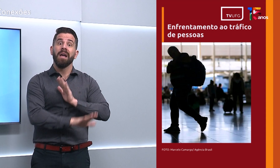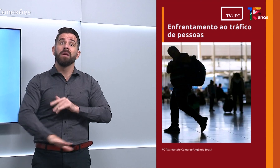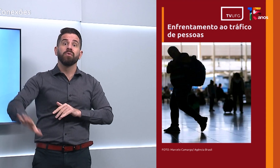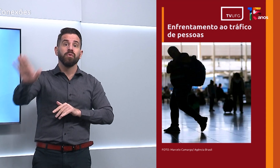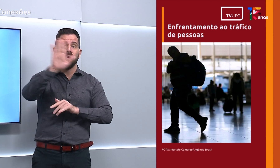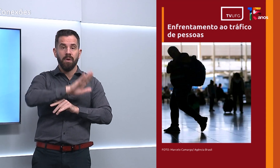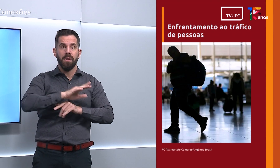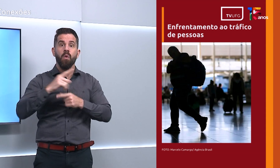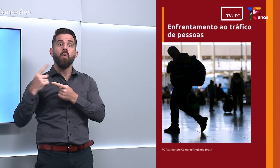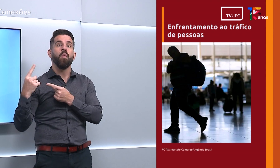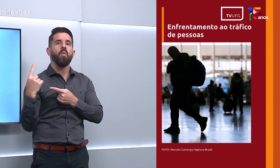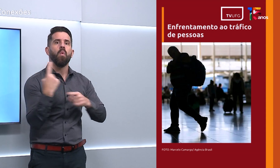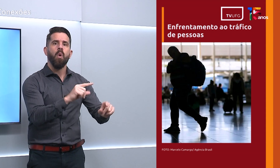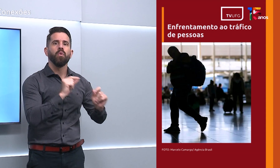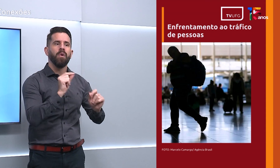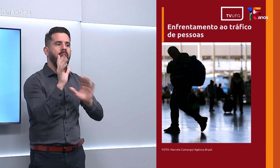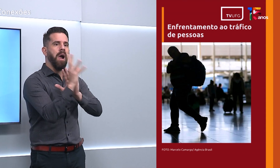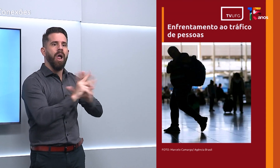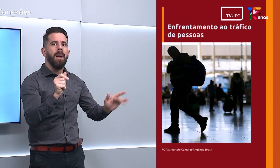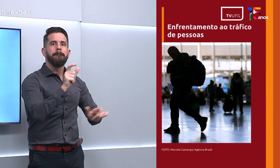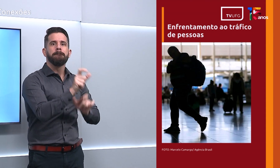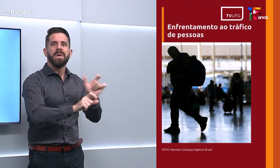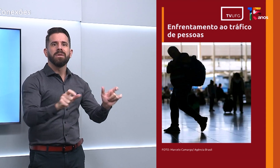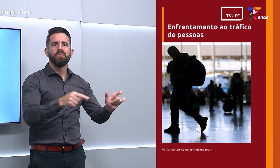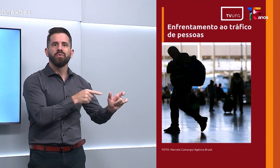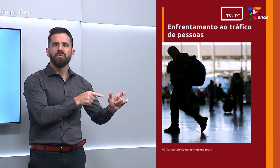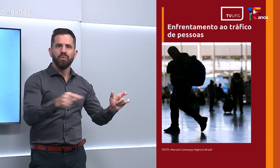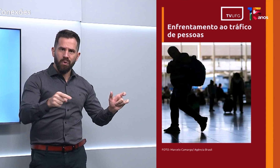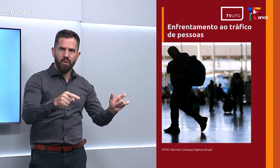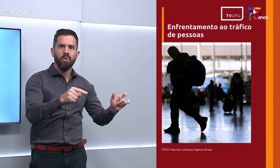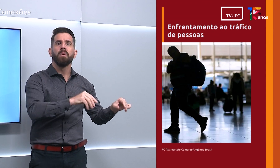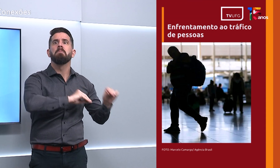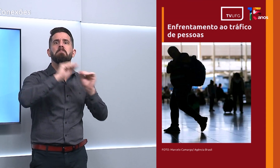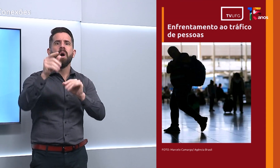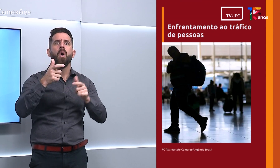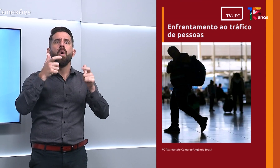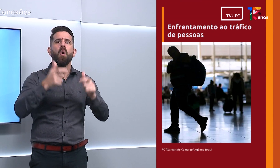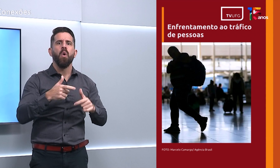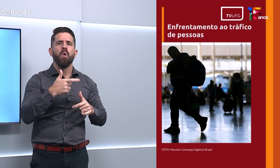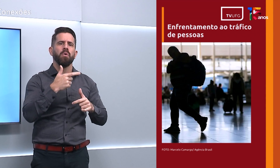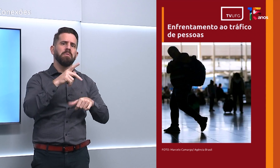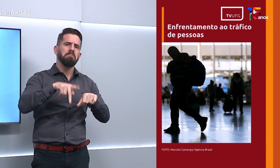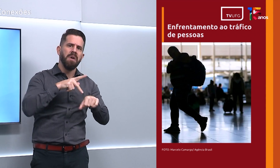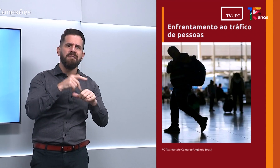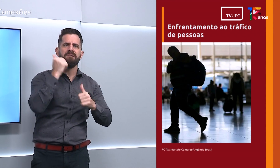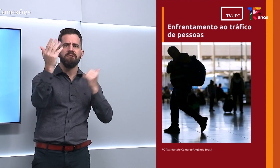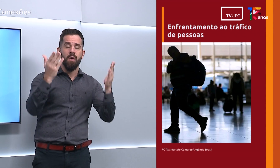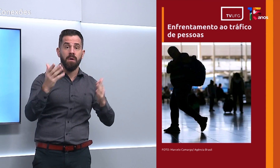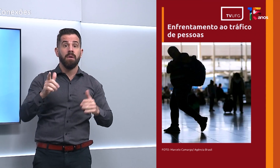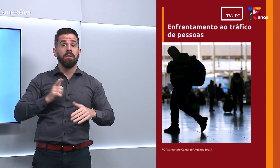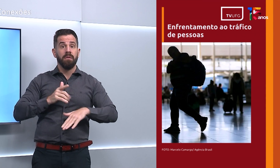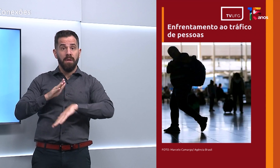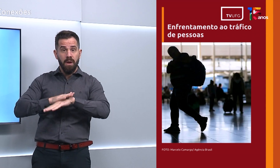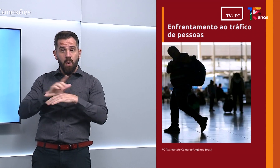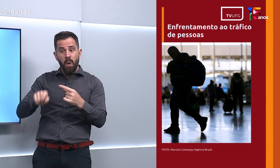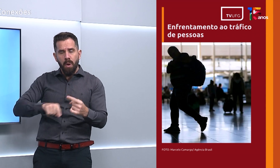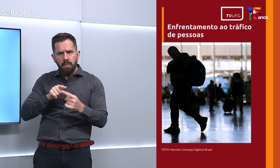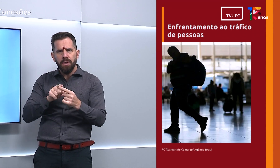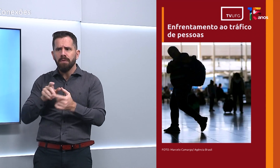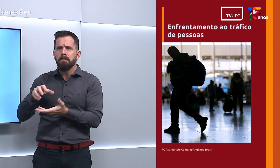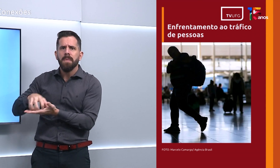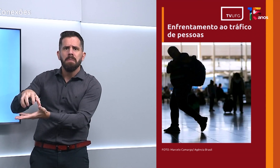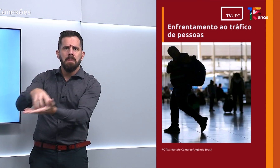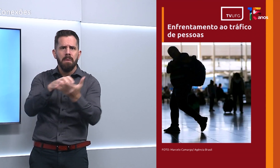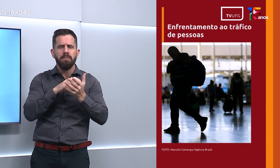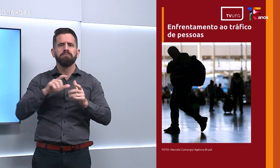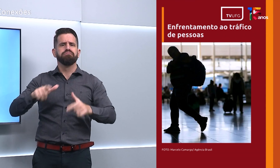Pessoas. Essa iniciativa tem o objetivo de aperfeiçoar a atuação de órgãos e entidades públicas,